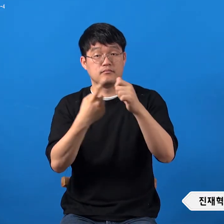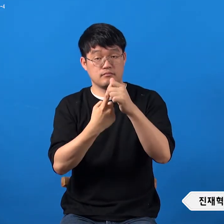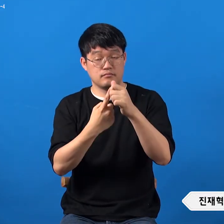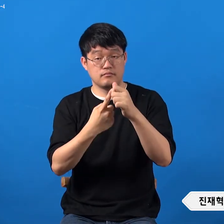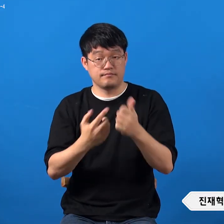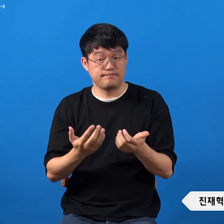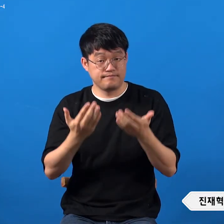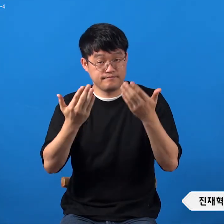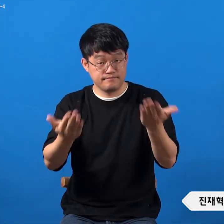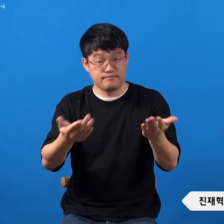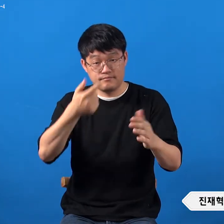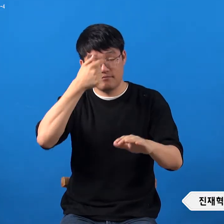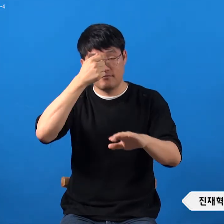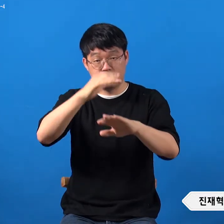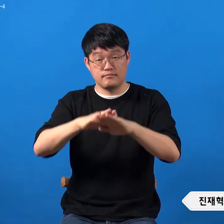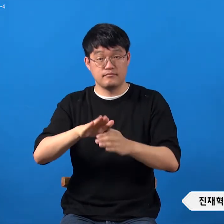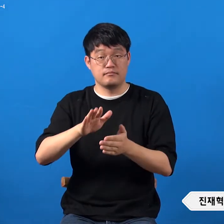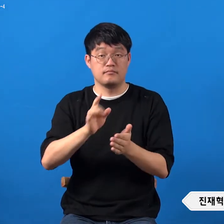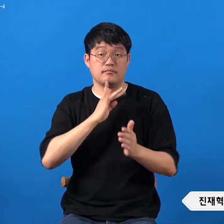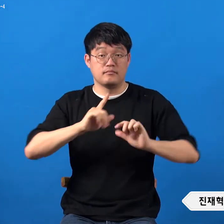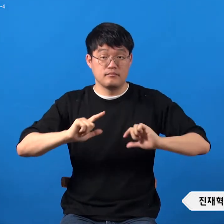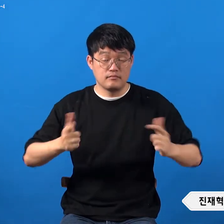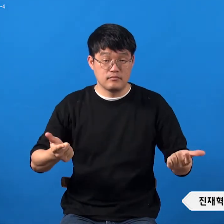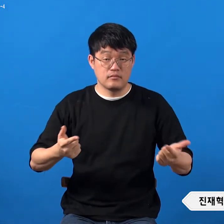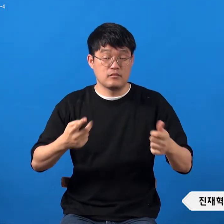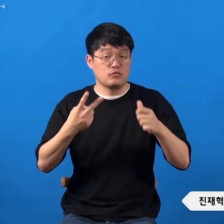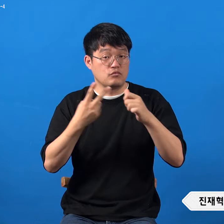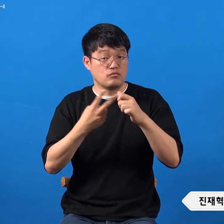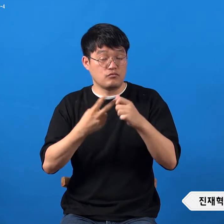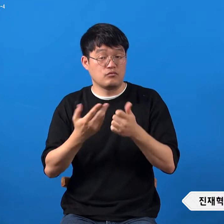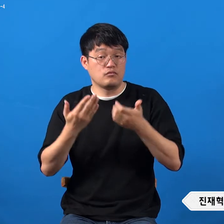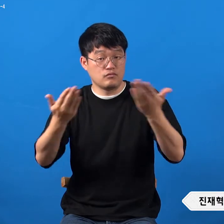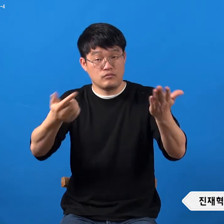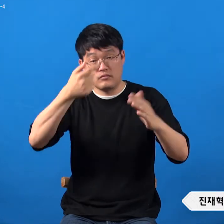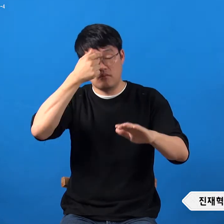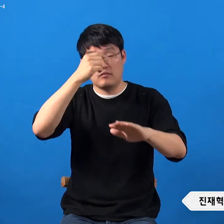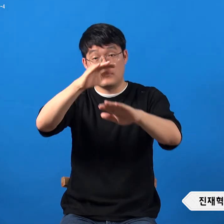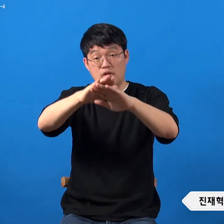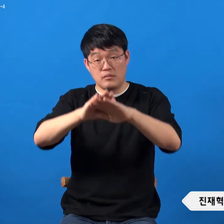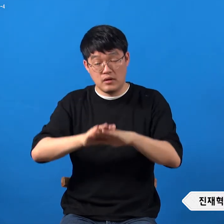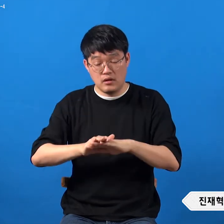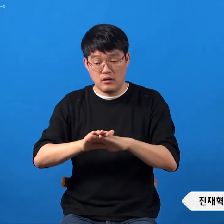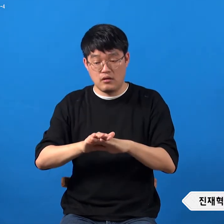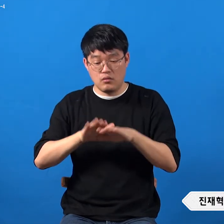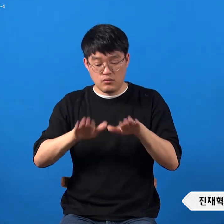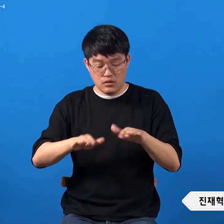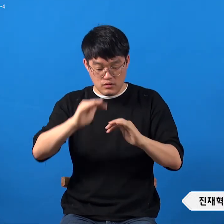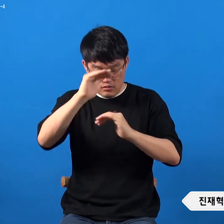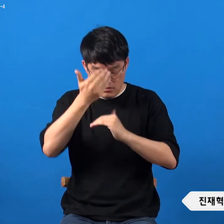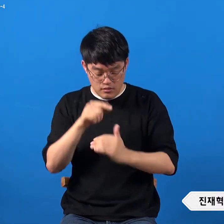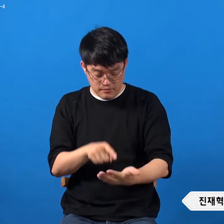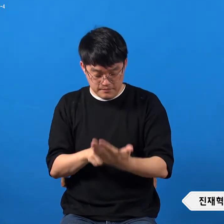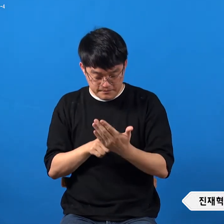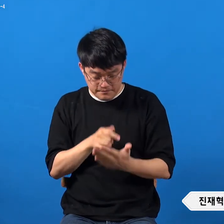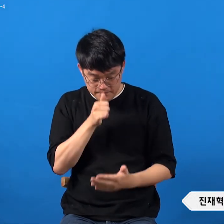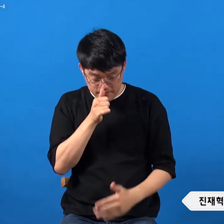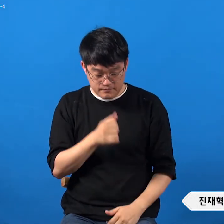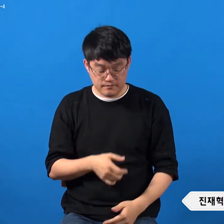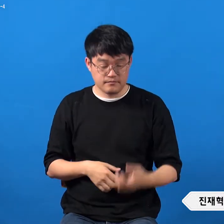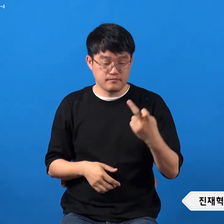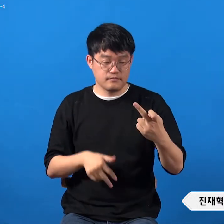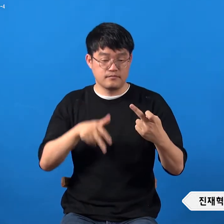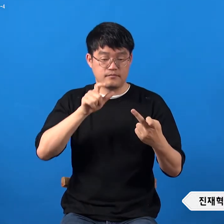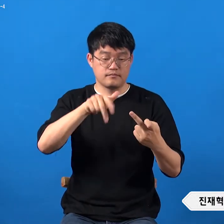보니까 첫 번째 드려지는 예배뿐만이 아니라 두 번째 드려지는 예배가 본문에